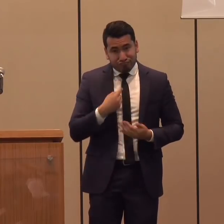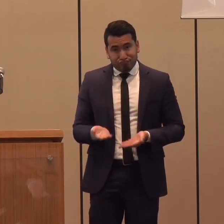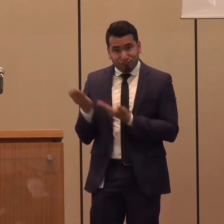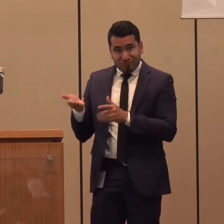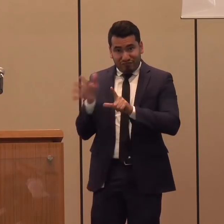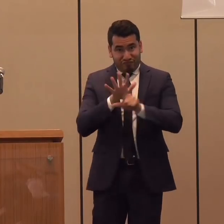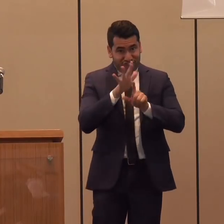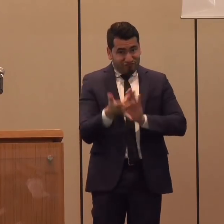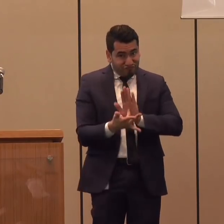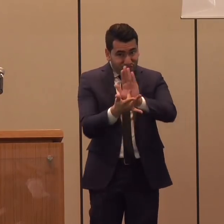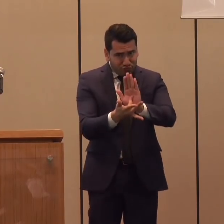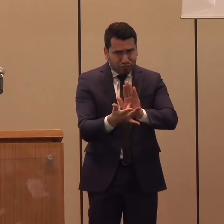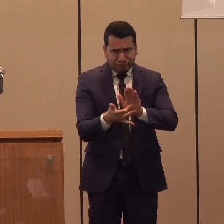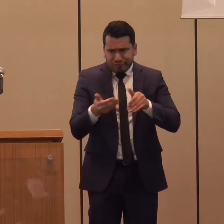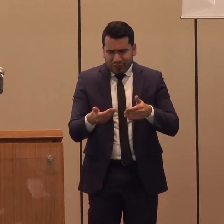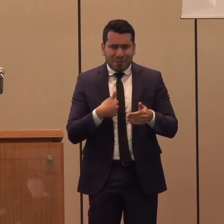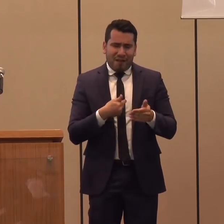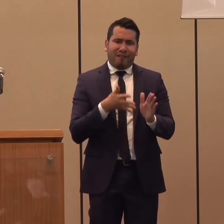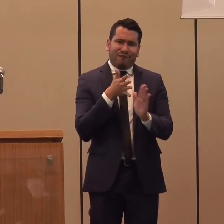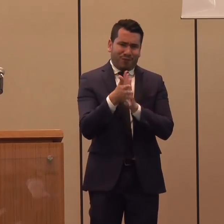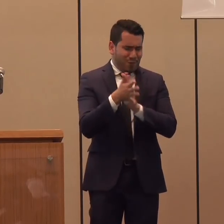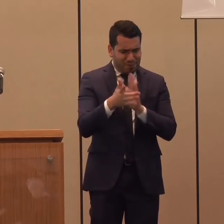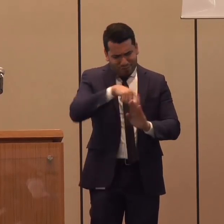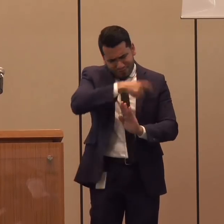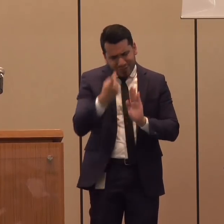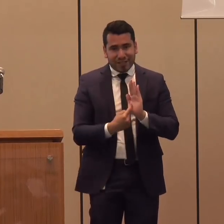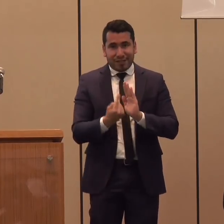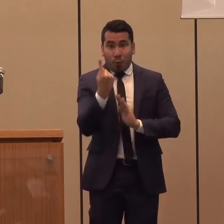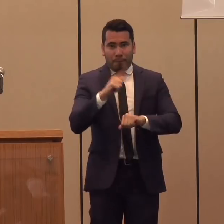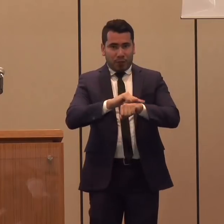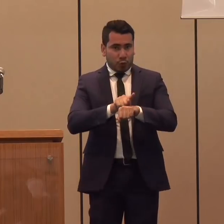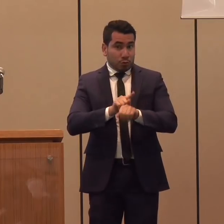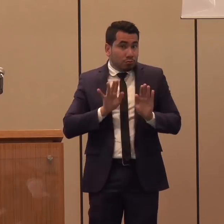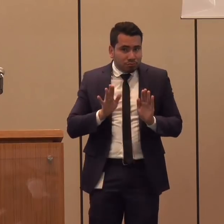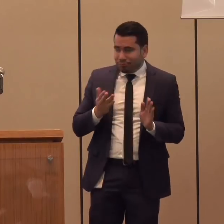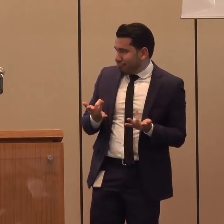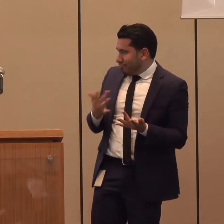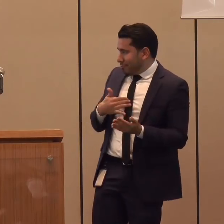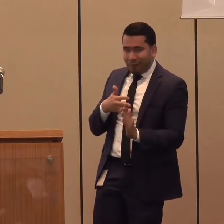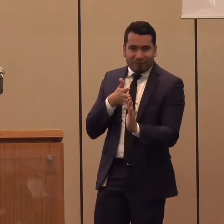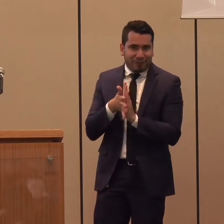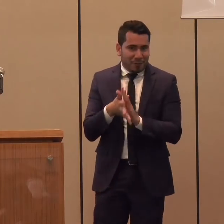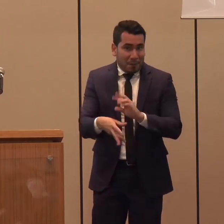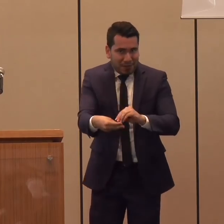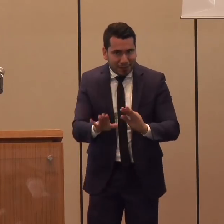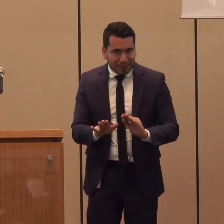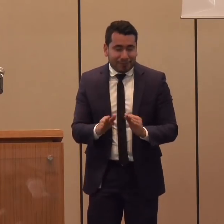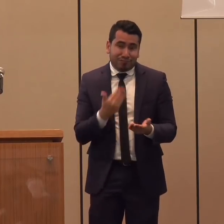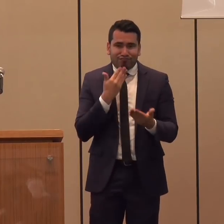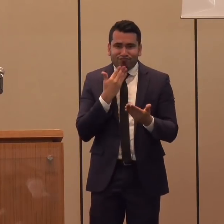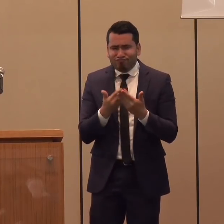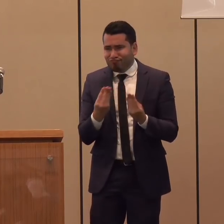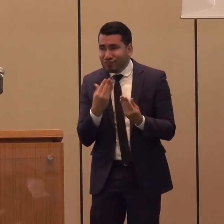vídeo les va a decir más datos sobre esto en este minuto que me dieron espero que lo haya complementado y muchas